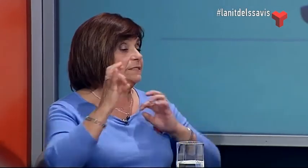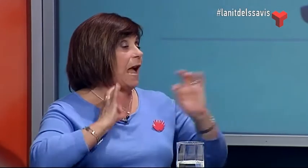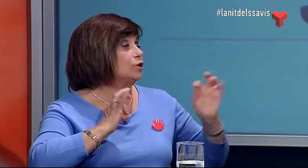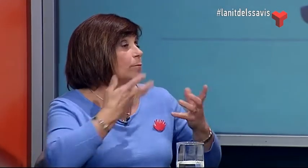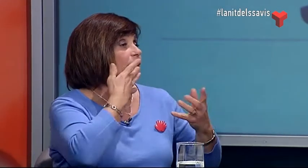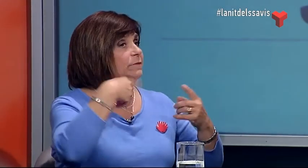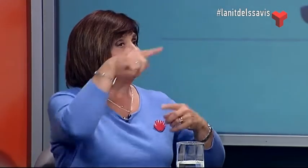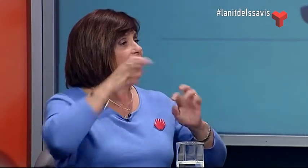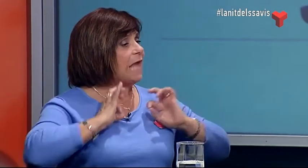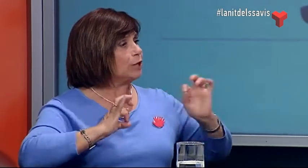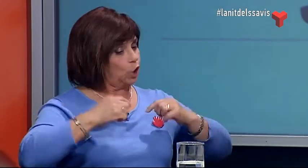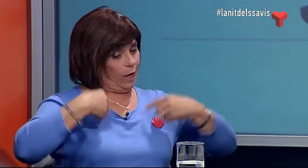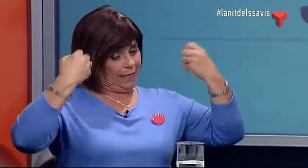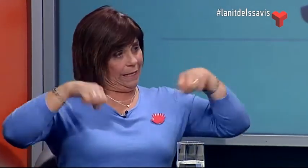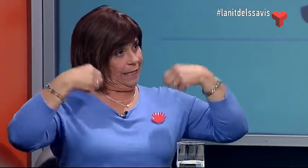és que